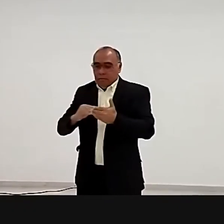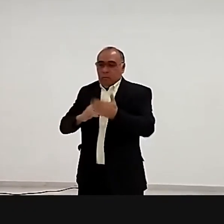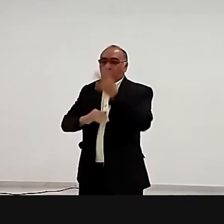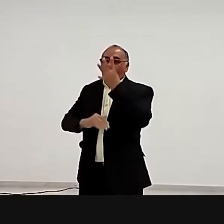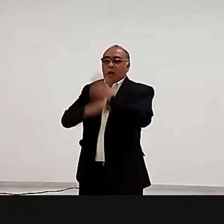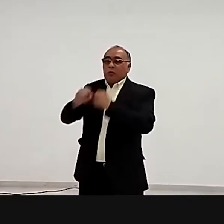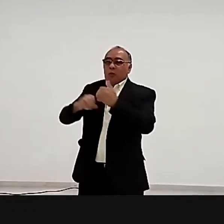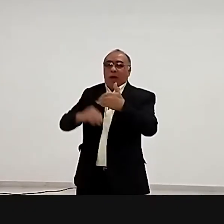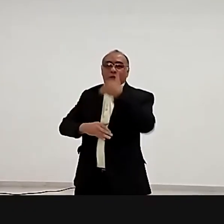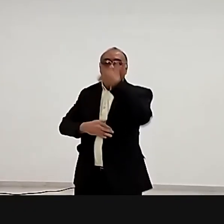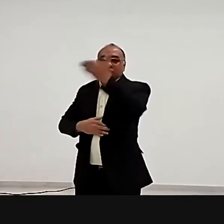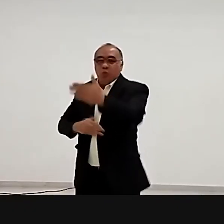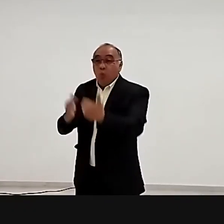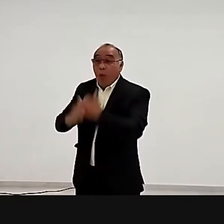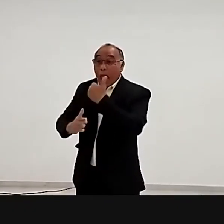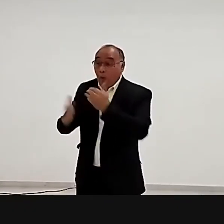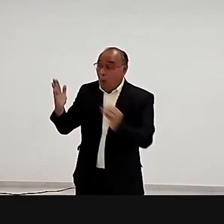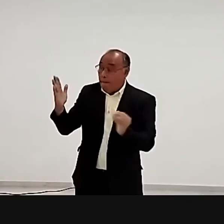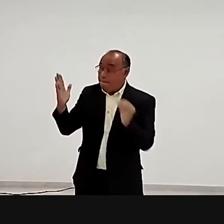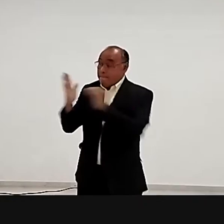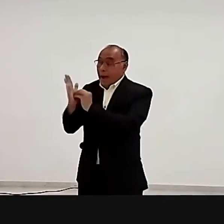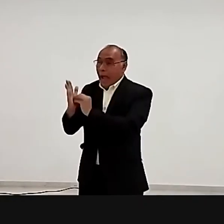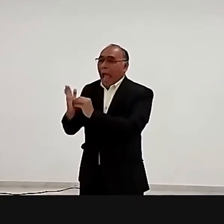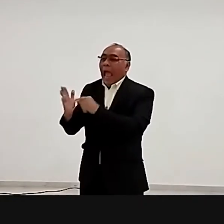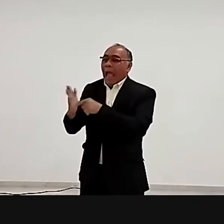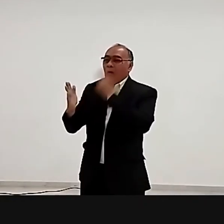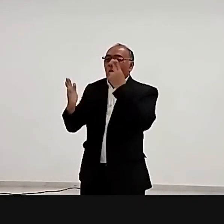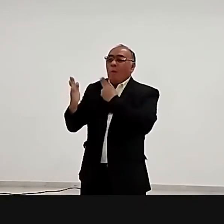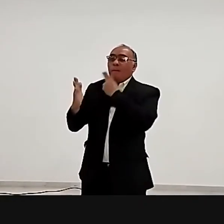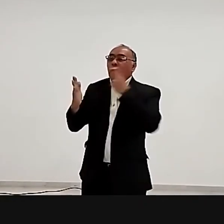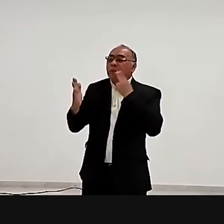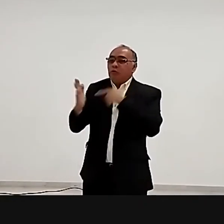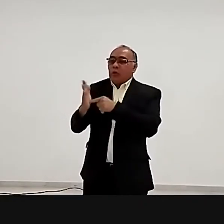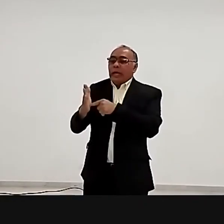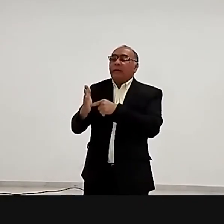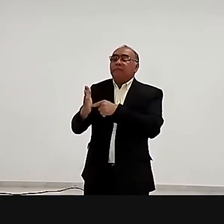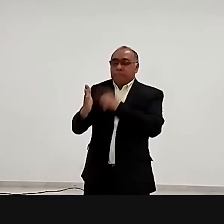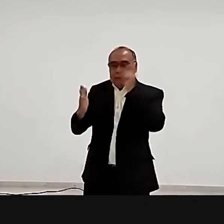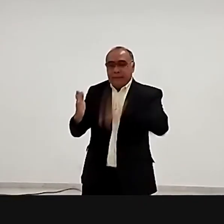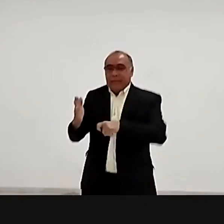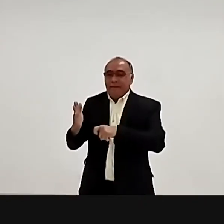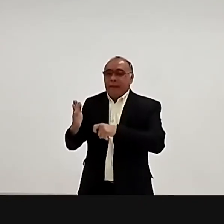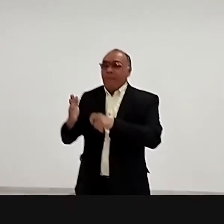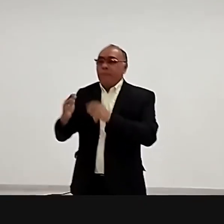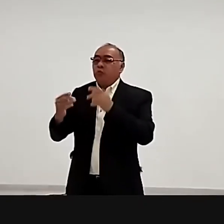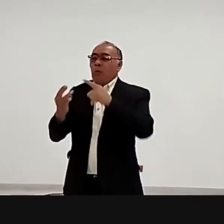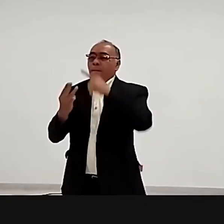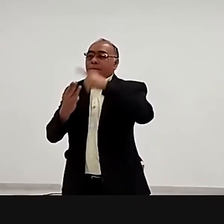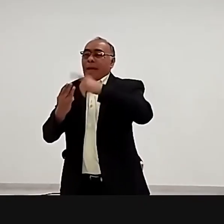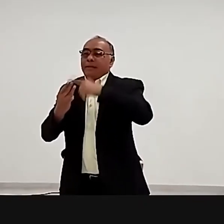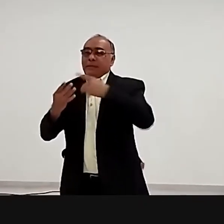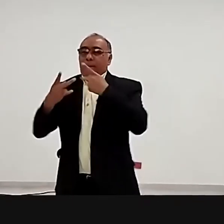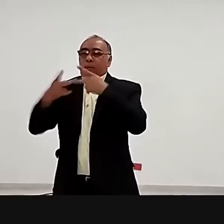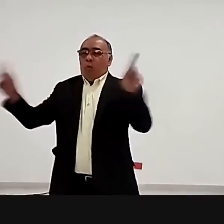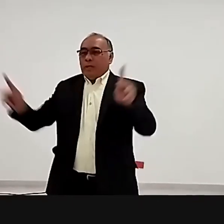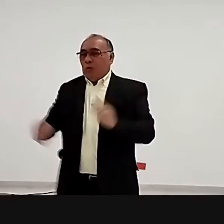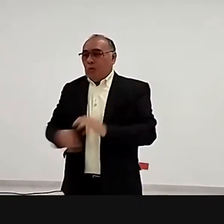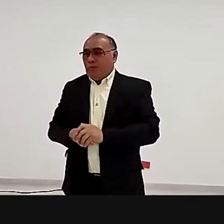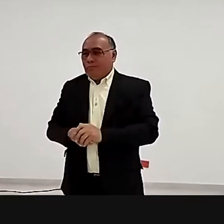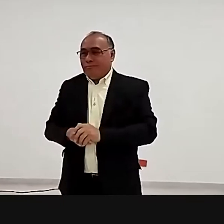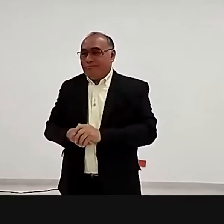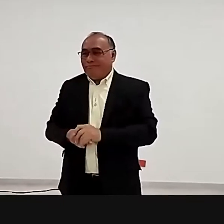en el plan de desarrollo para este nuevo gobierno que durante los cuatro años de su vigencia deben